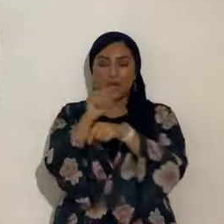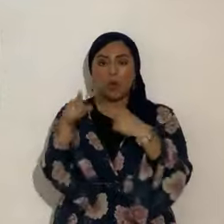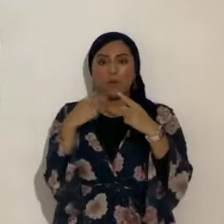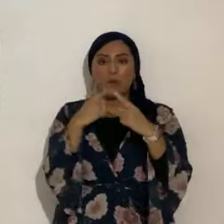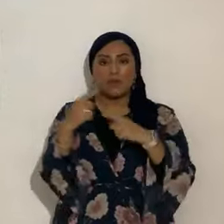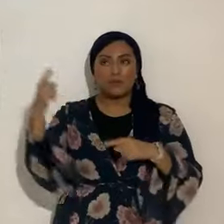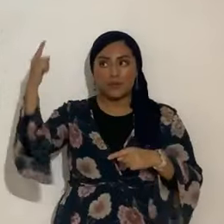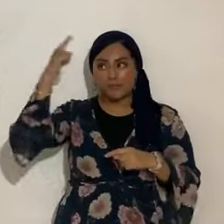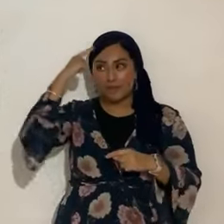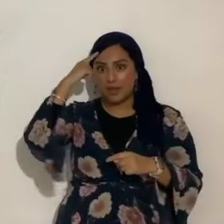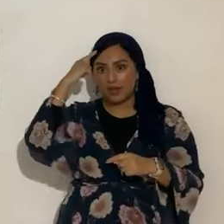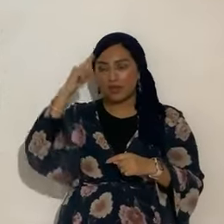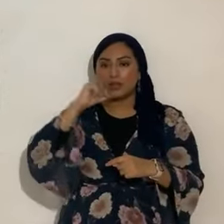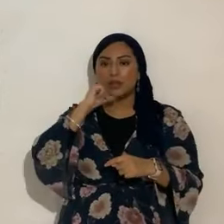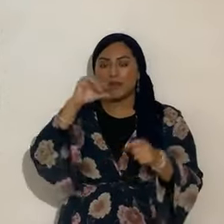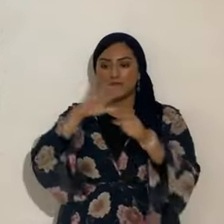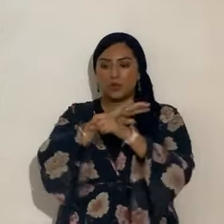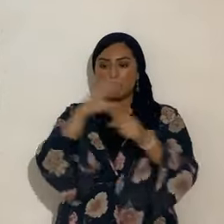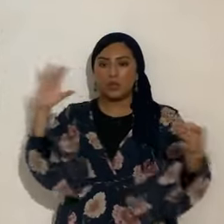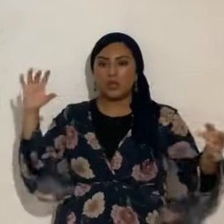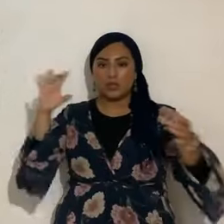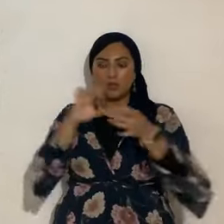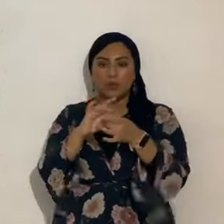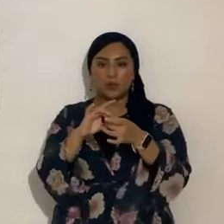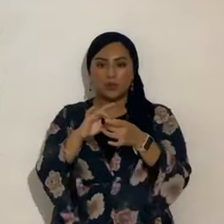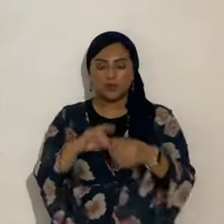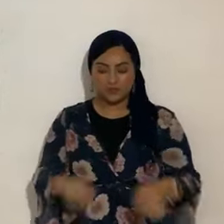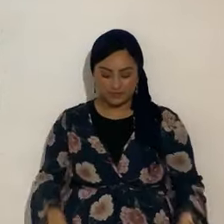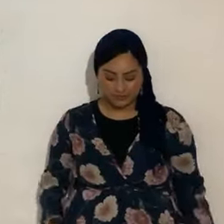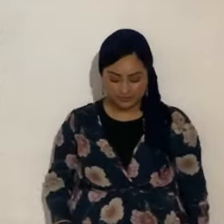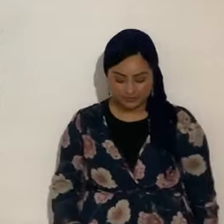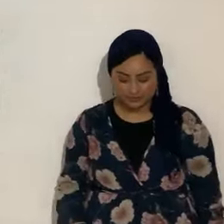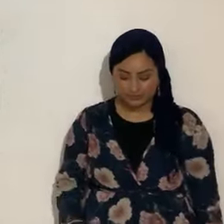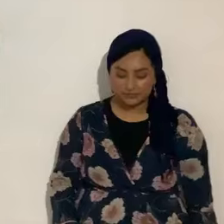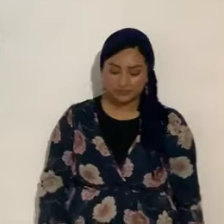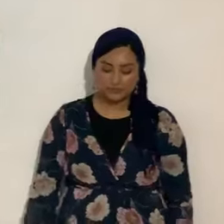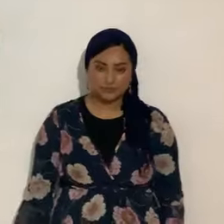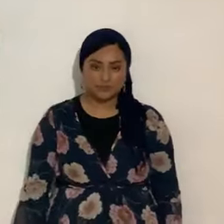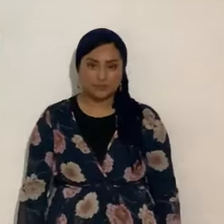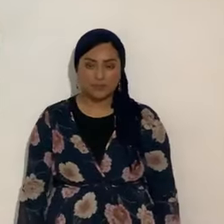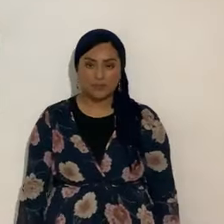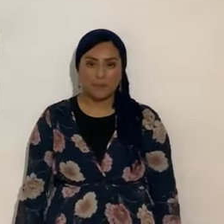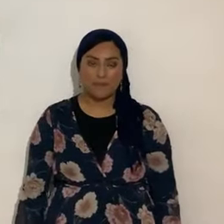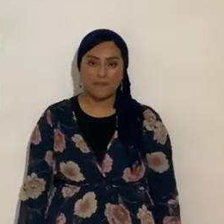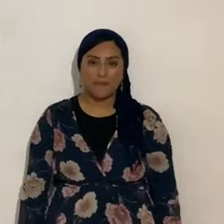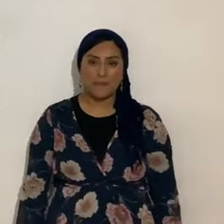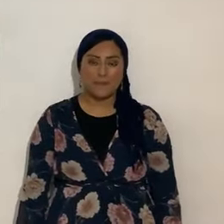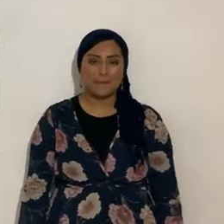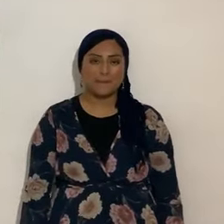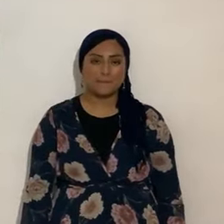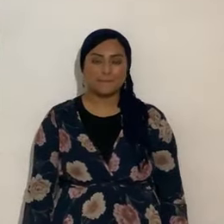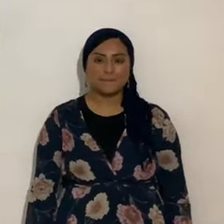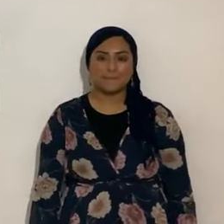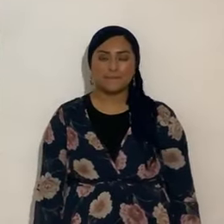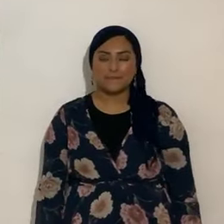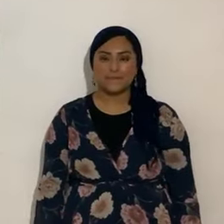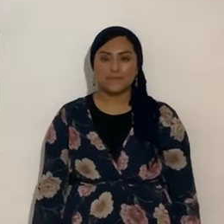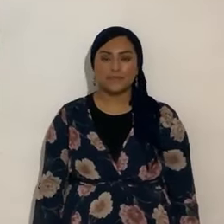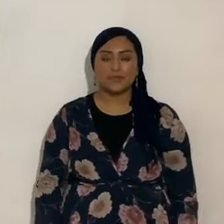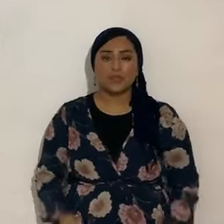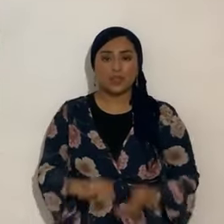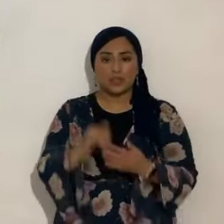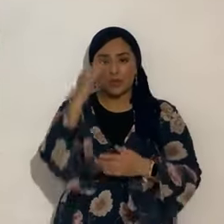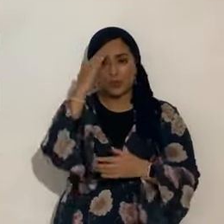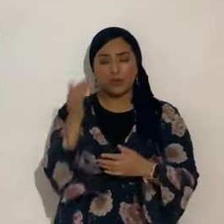mente no esté unificada. Mientras la mente no esté unificada, eso sigue Por